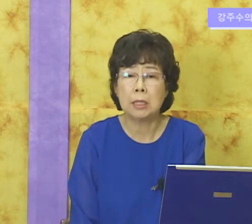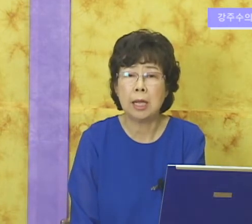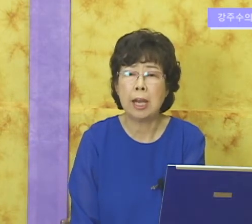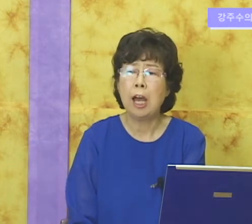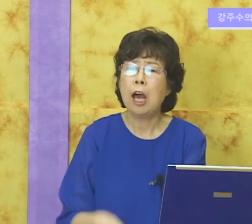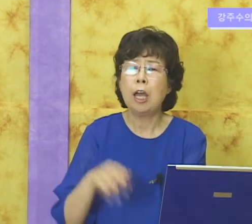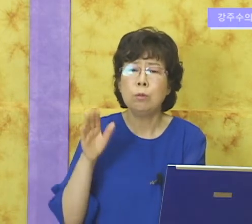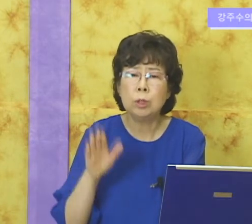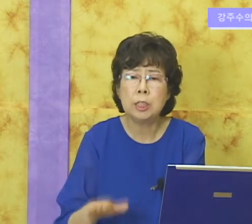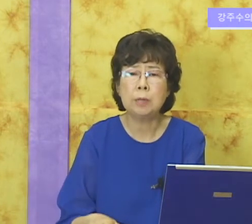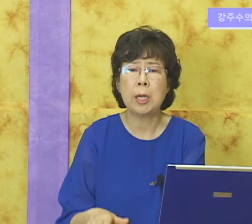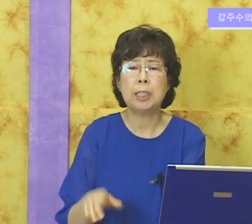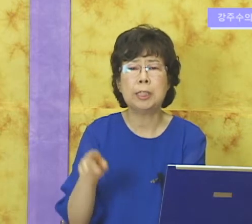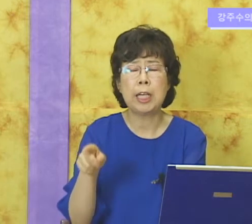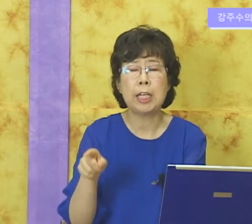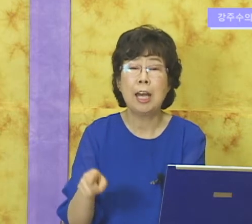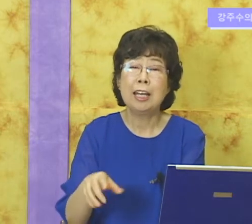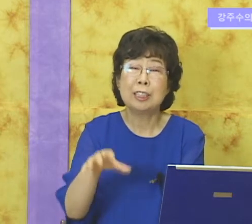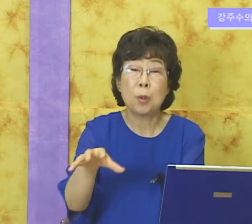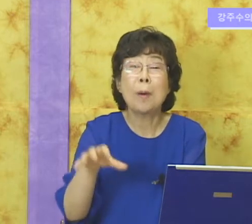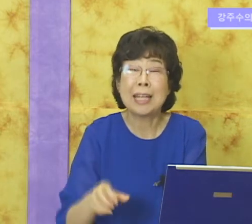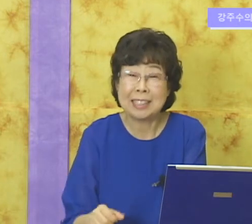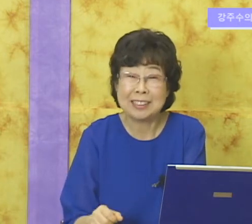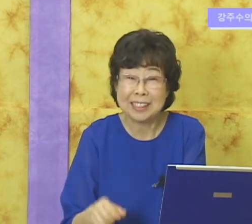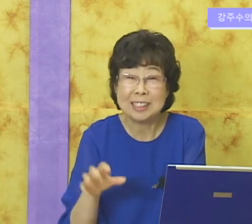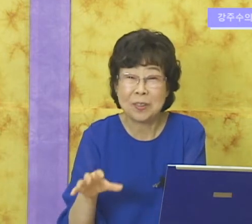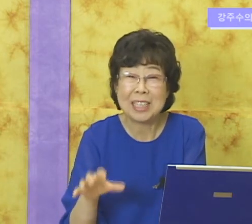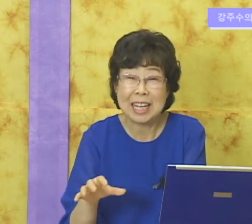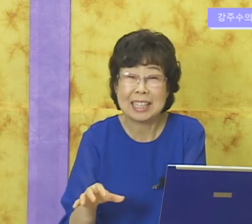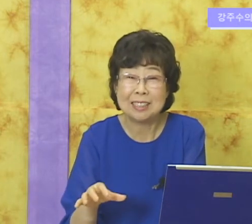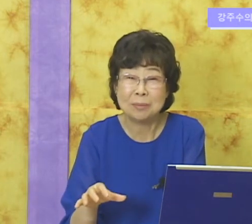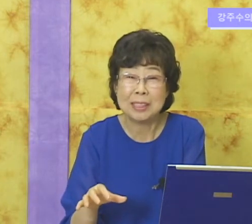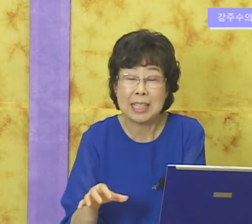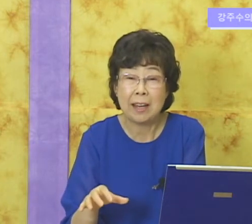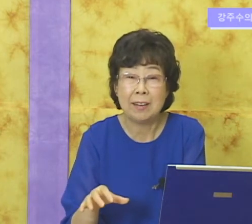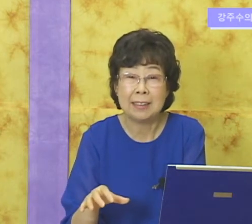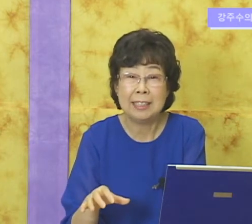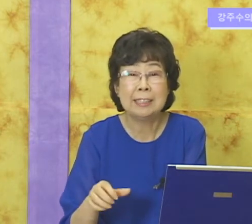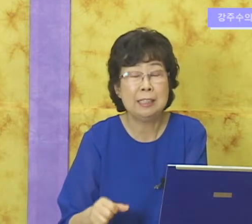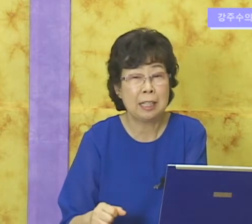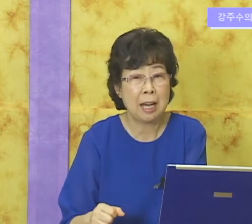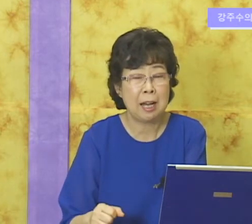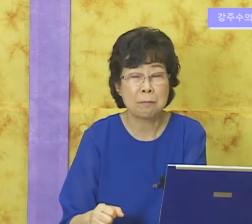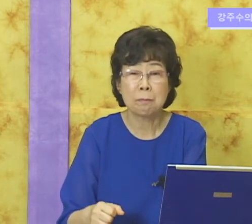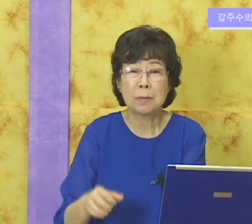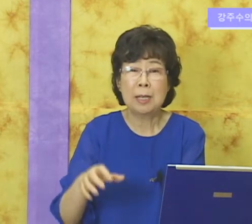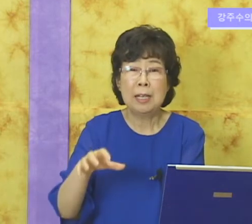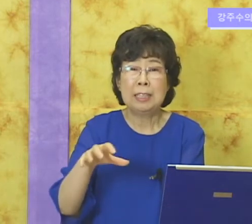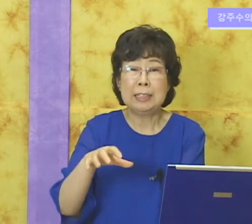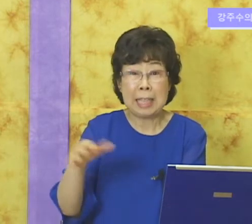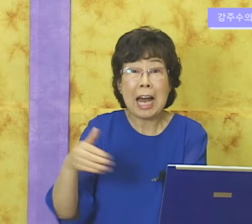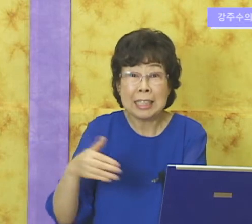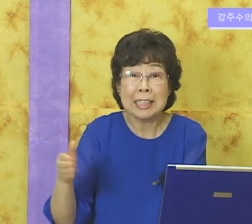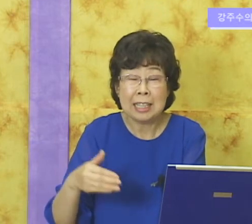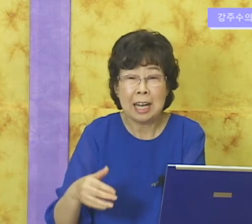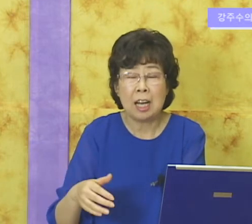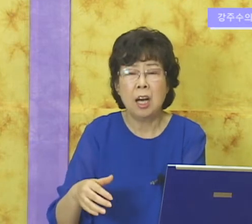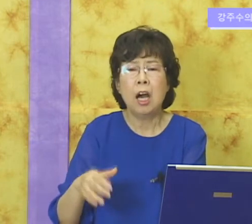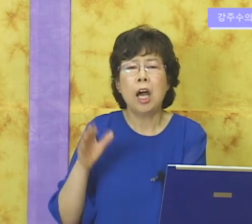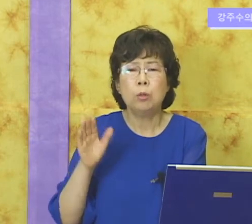사는데 아이고 저 집에 저 애기 그 토박이거든요. 그 동네 살았던 분이세요. 그러니까 이제 다 아시니까 아이고